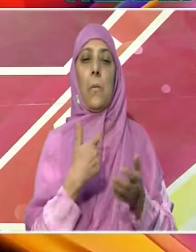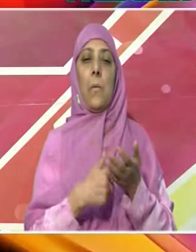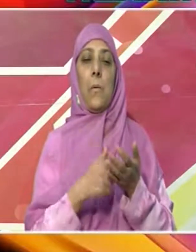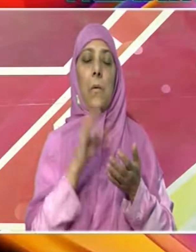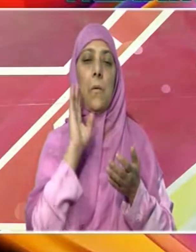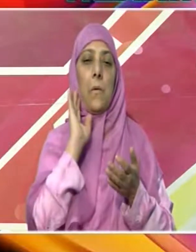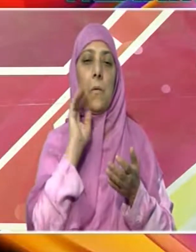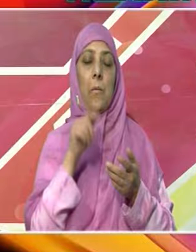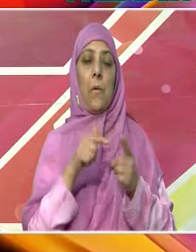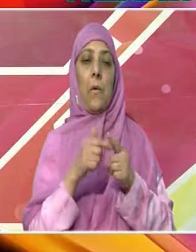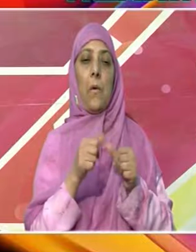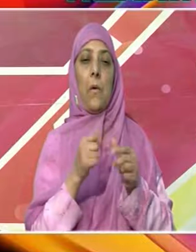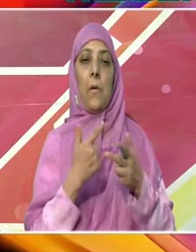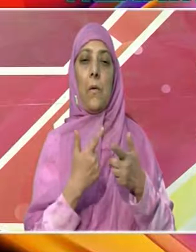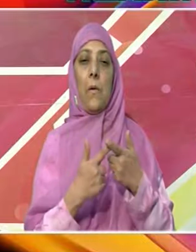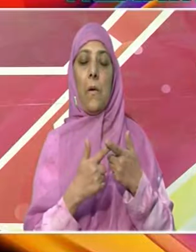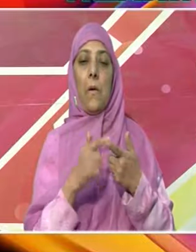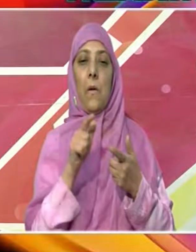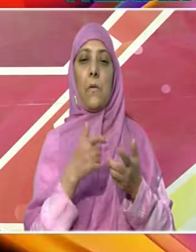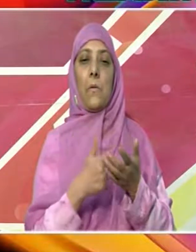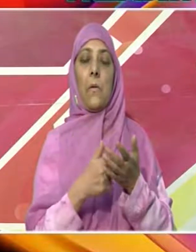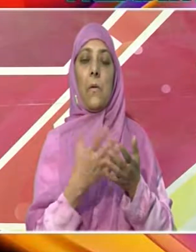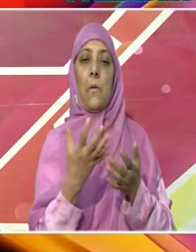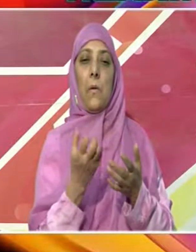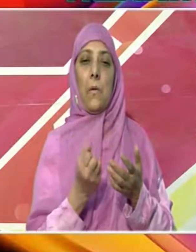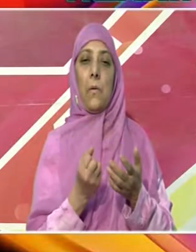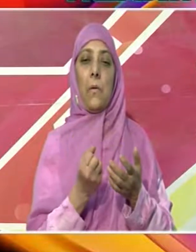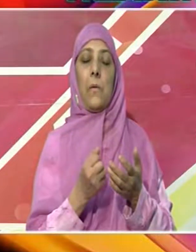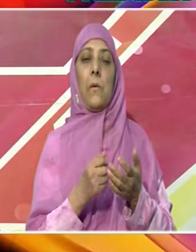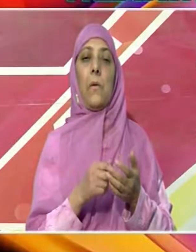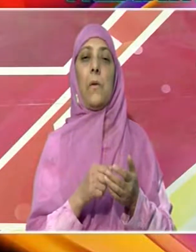रास्ते टैक्सों की वसूली की अधूरी